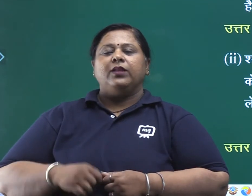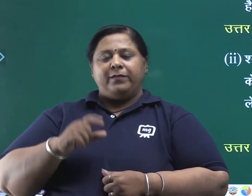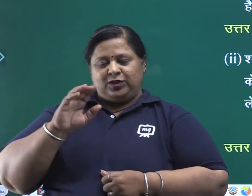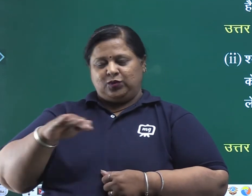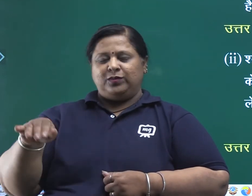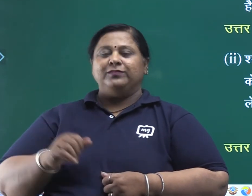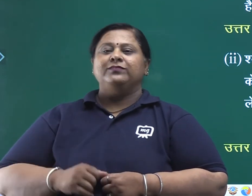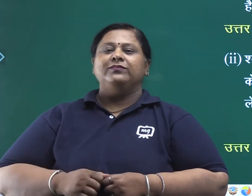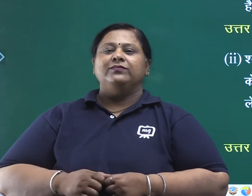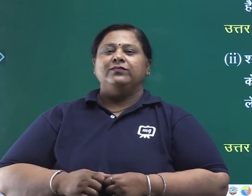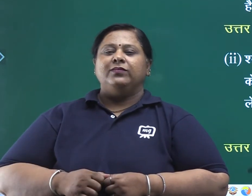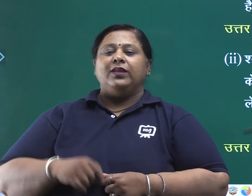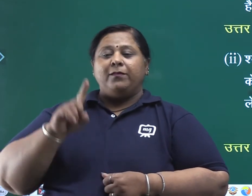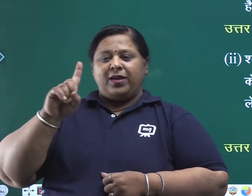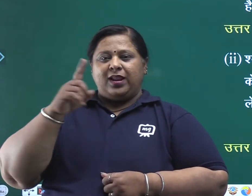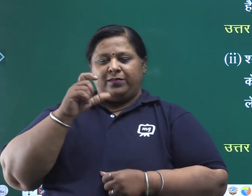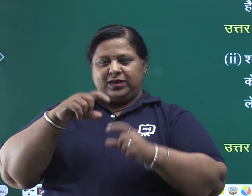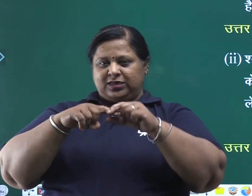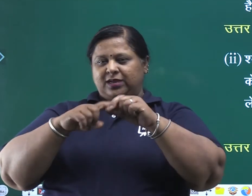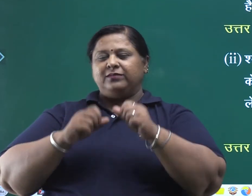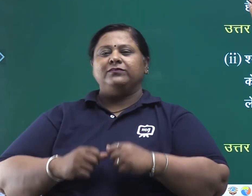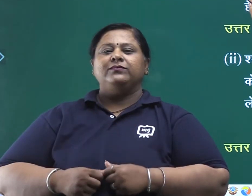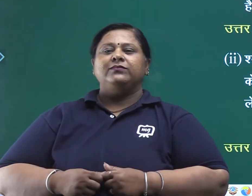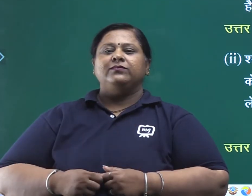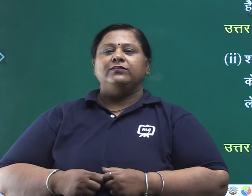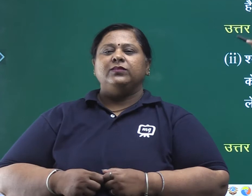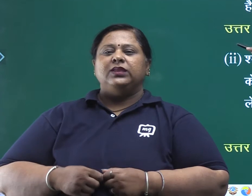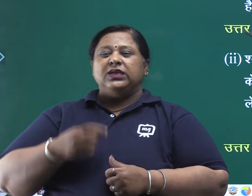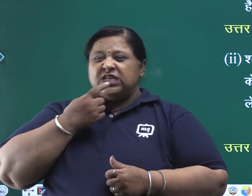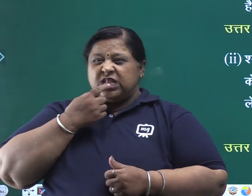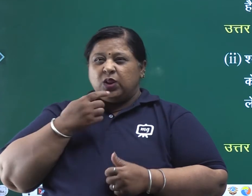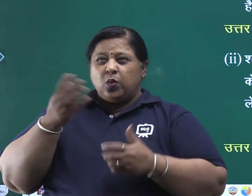बच्चों, पहला प्रश्न है लू